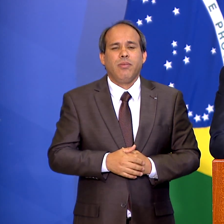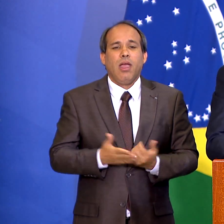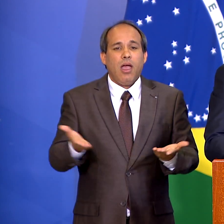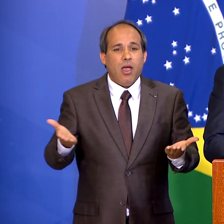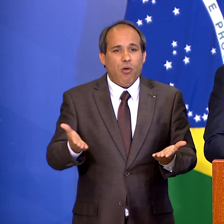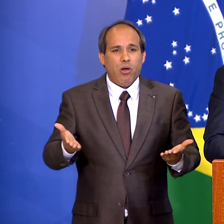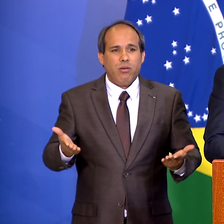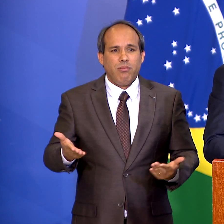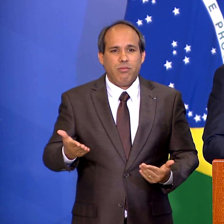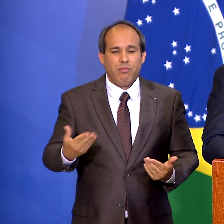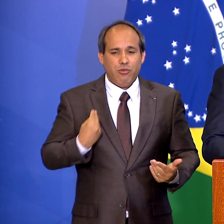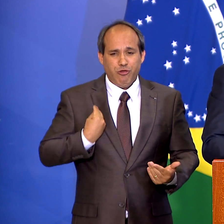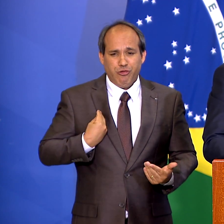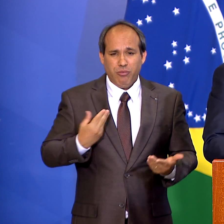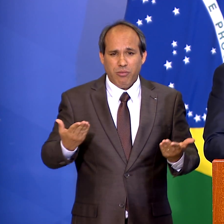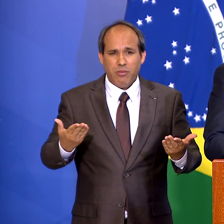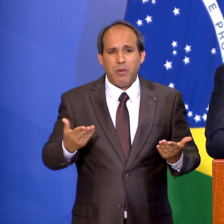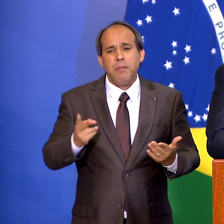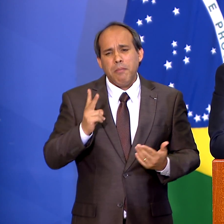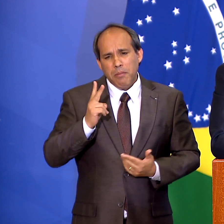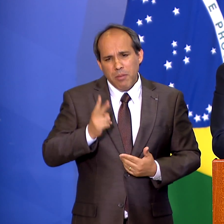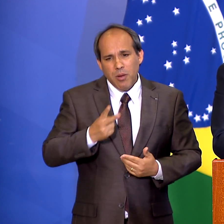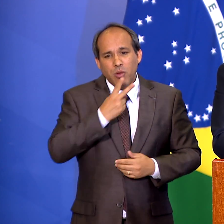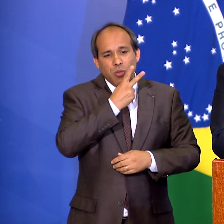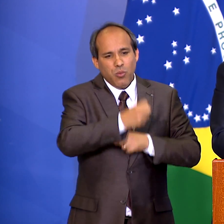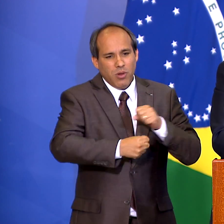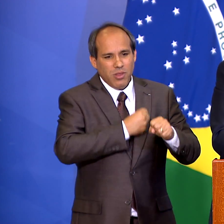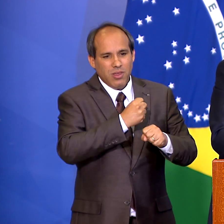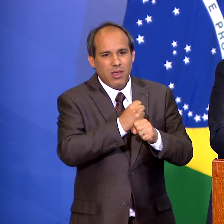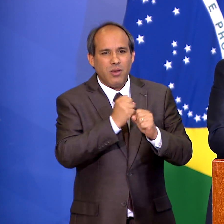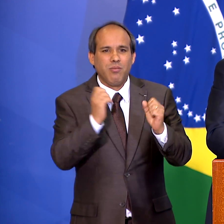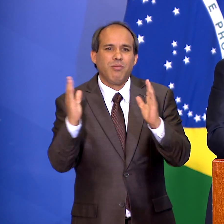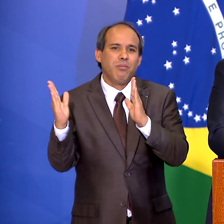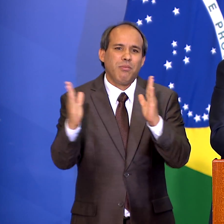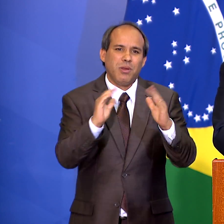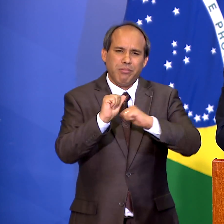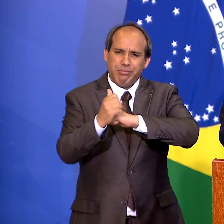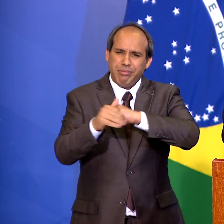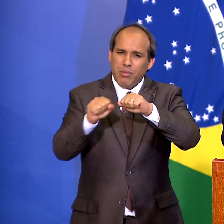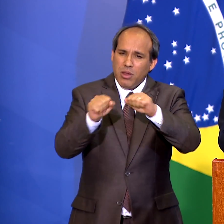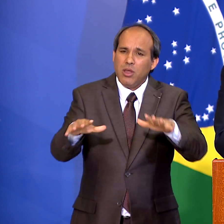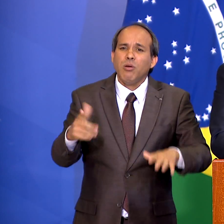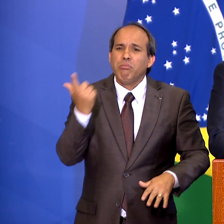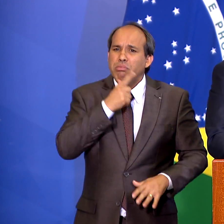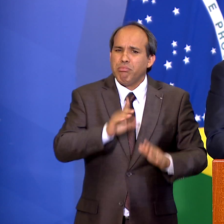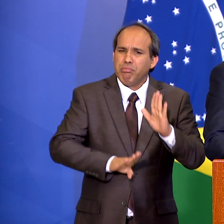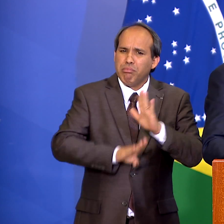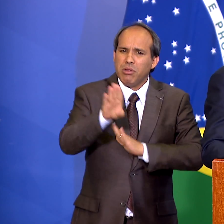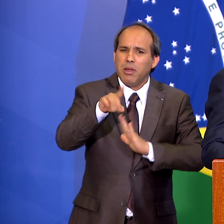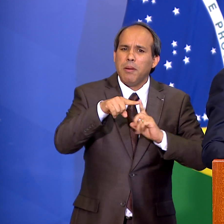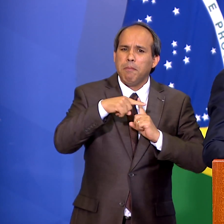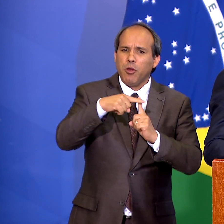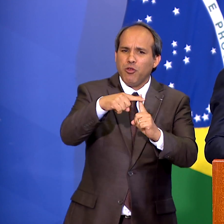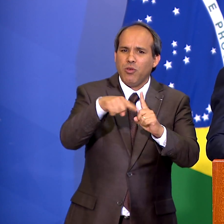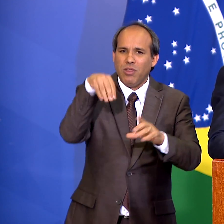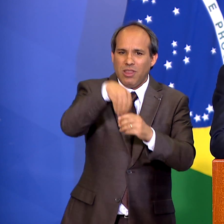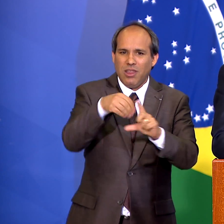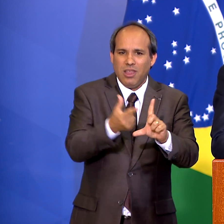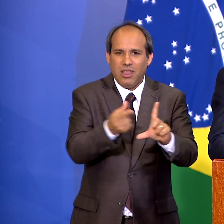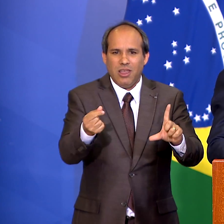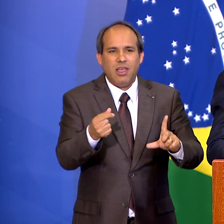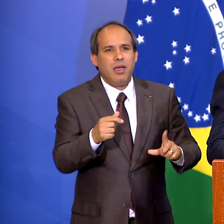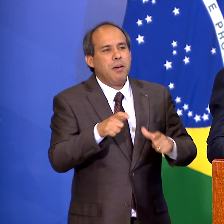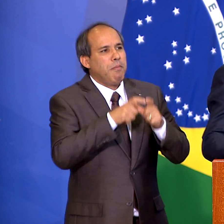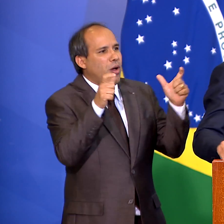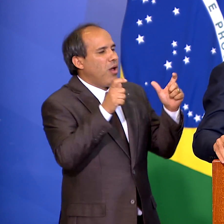estamos aqui, mesmo com 2 anos de pandemia, tendo bons resultados na economia. Logicamente, todo mundo briga com o Paulo